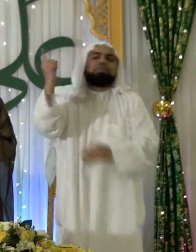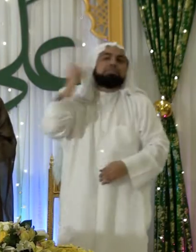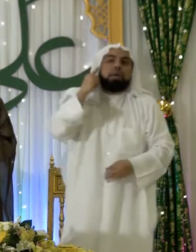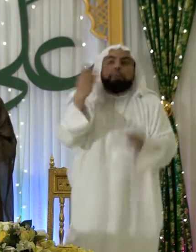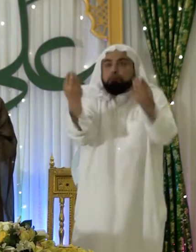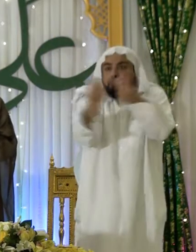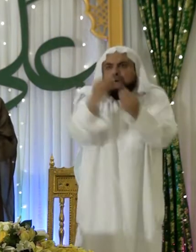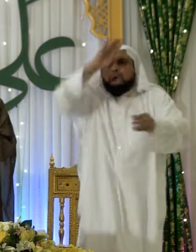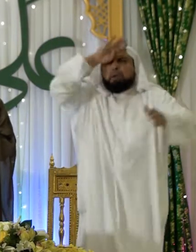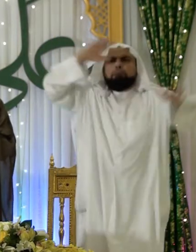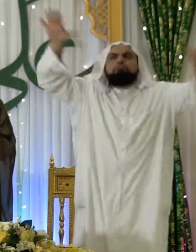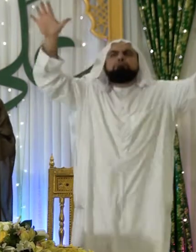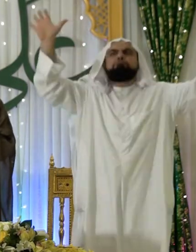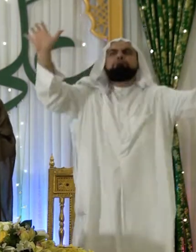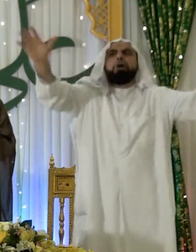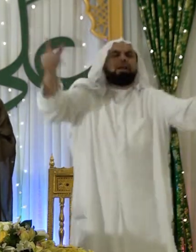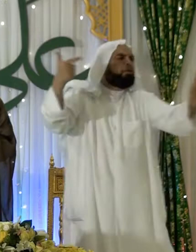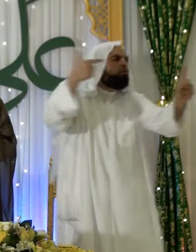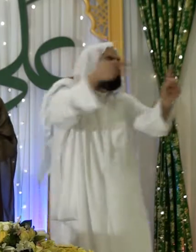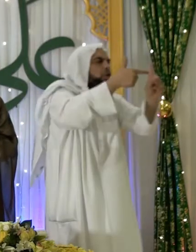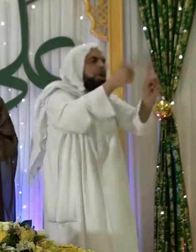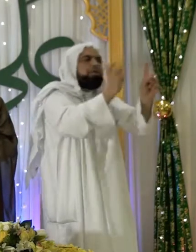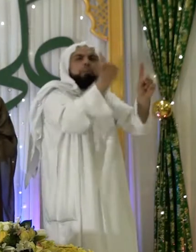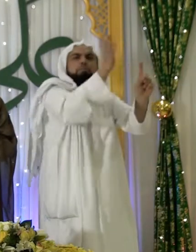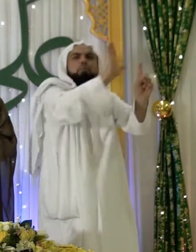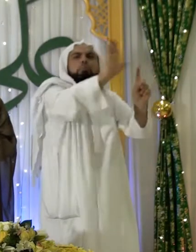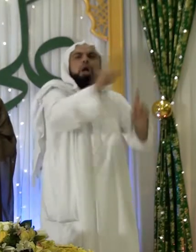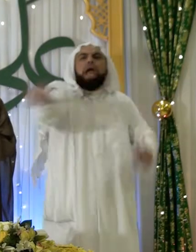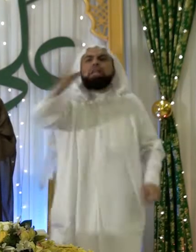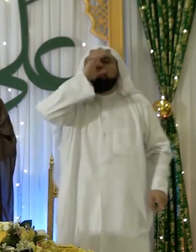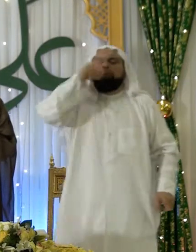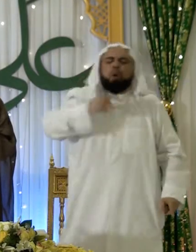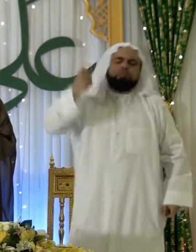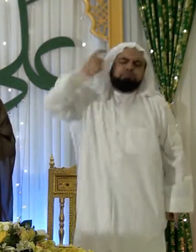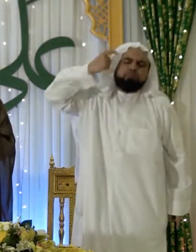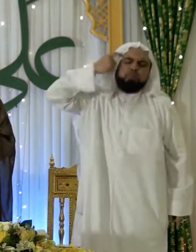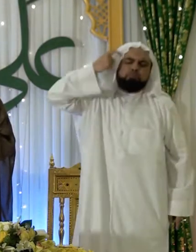السماء ويسمع تعاليم السماء